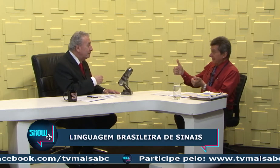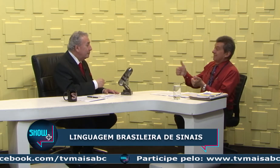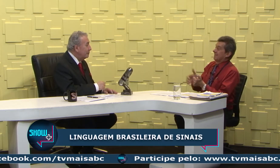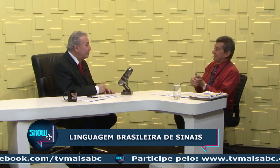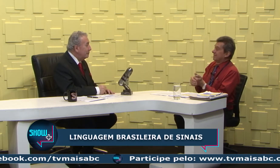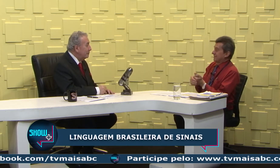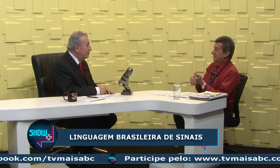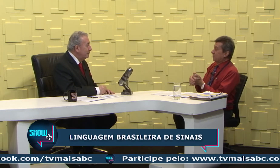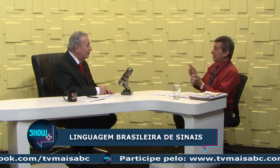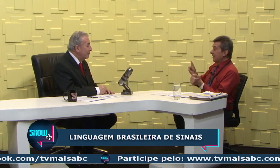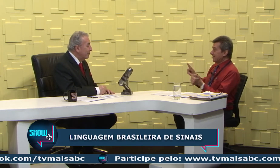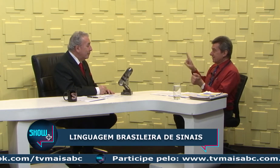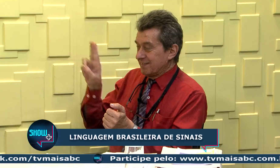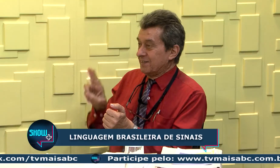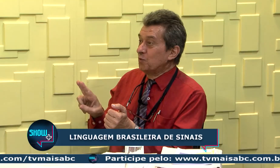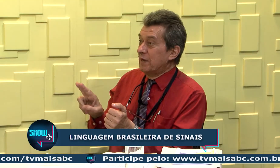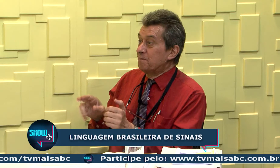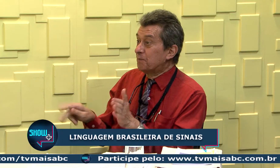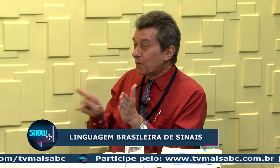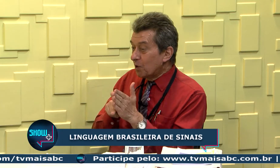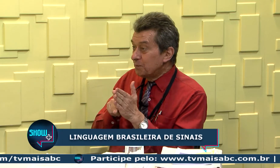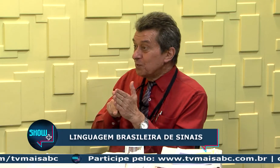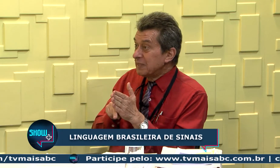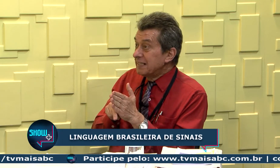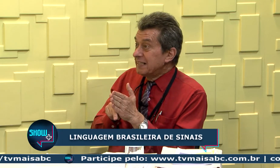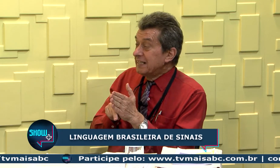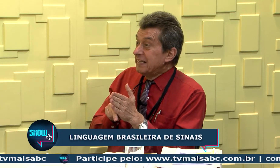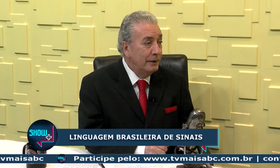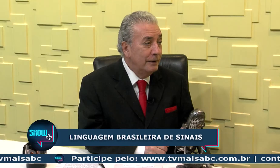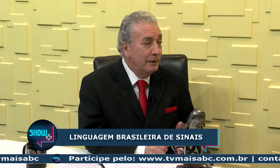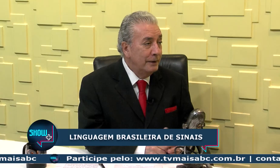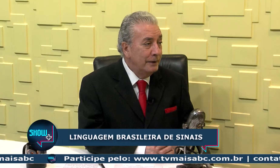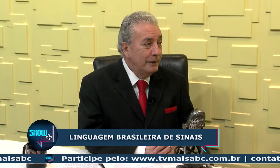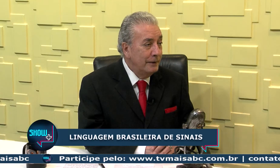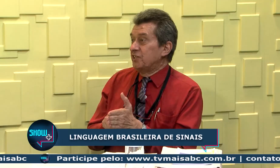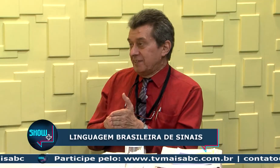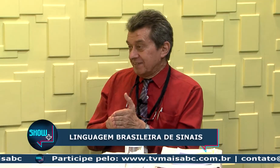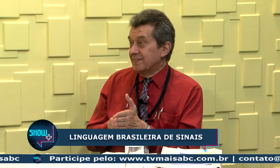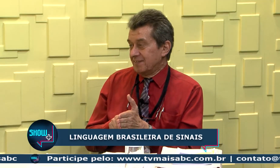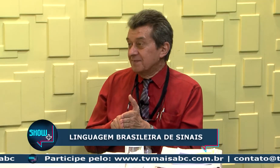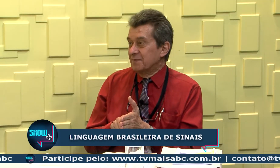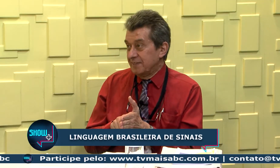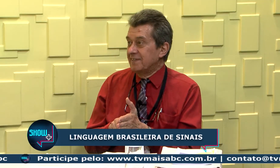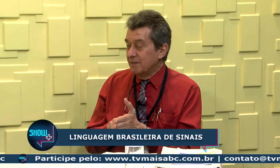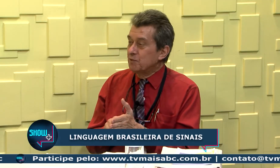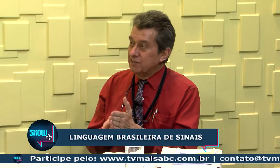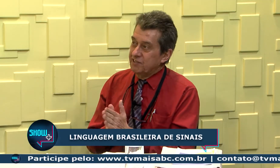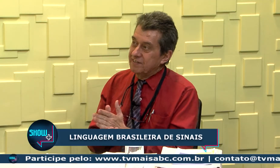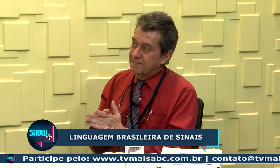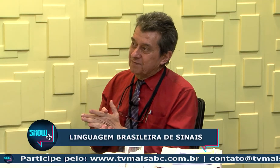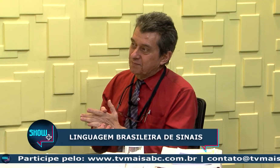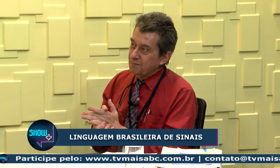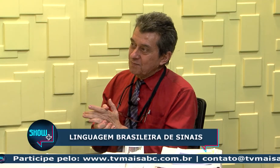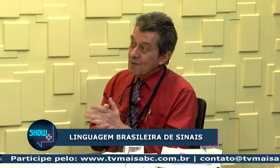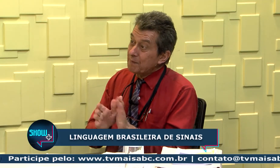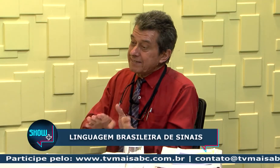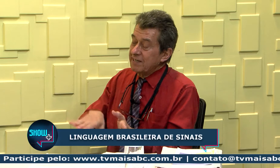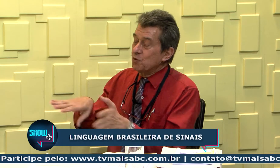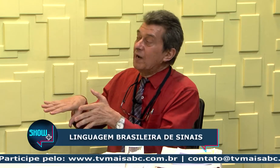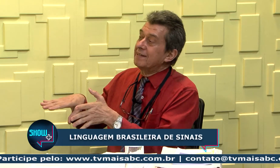então esses são é província também existe muita gírias existem muitas gírias mas nas quais